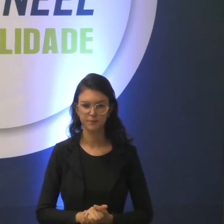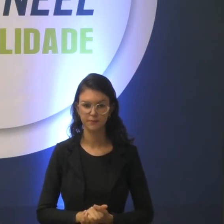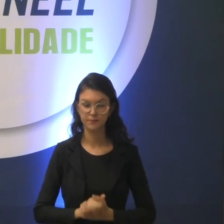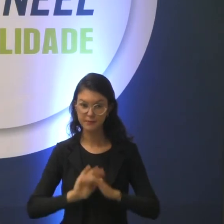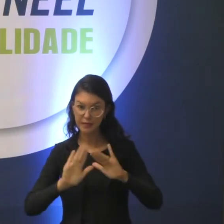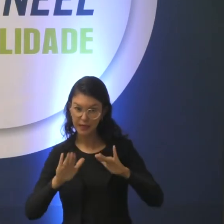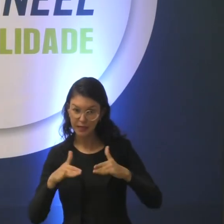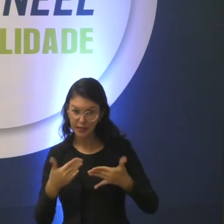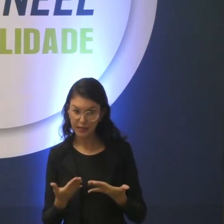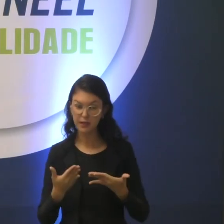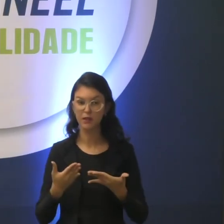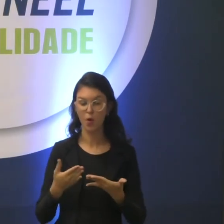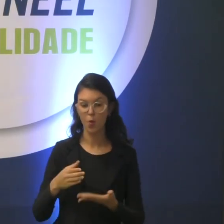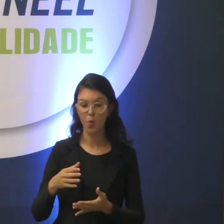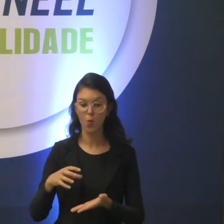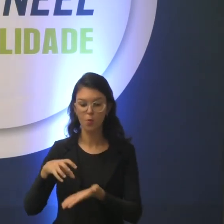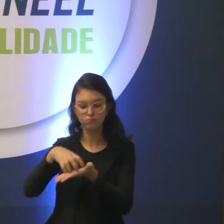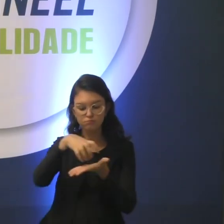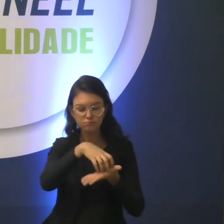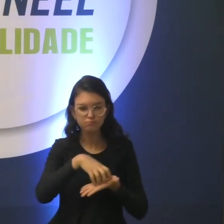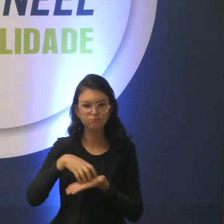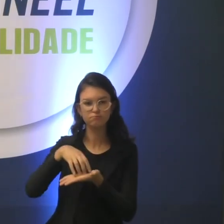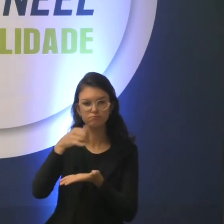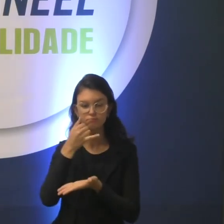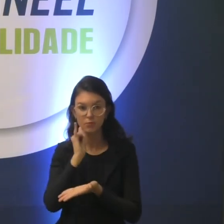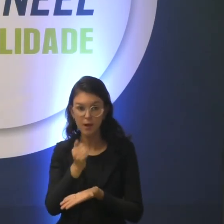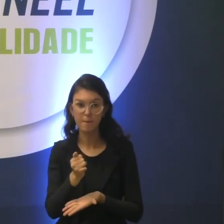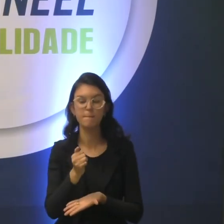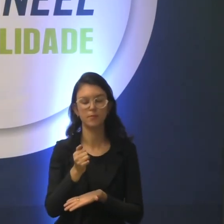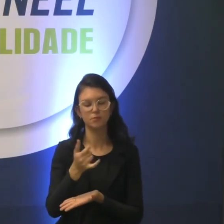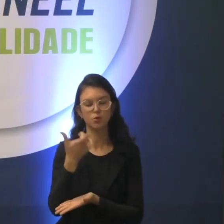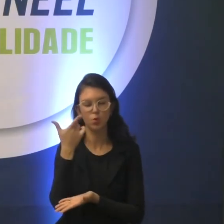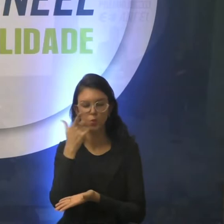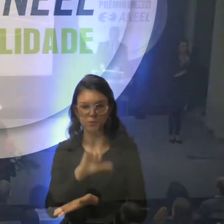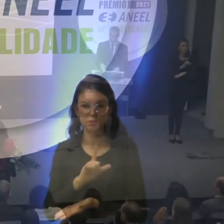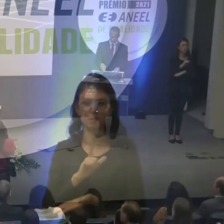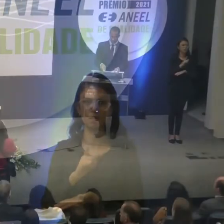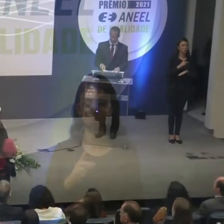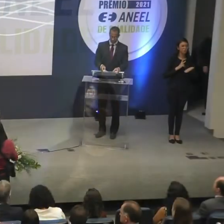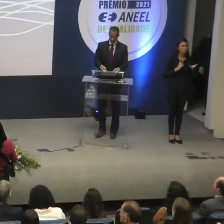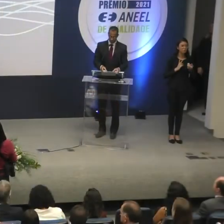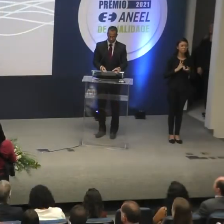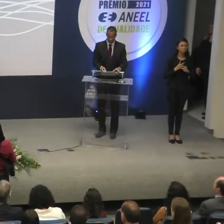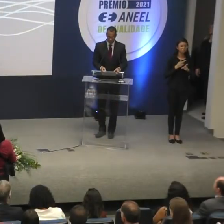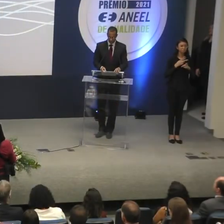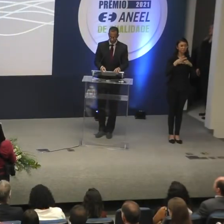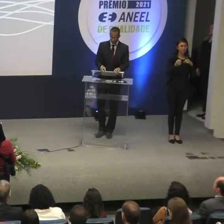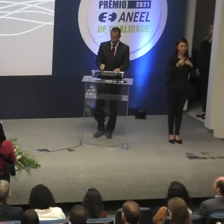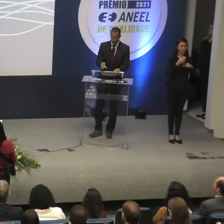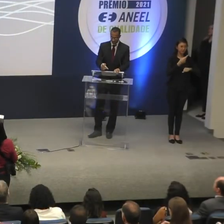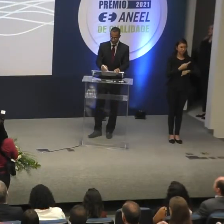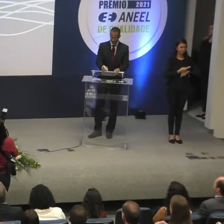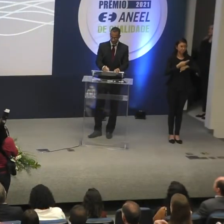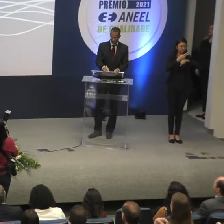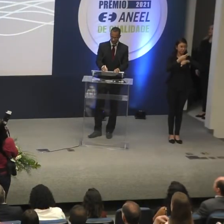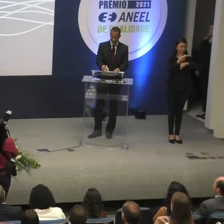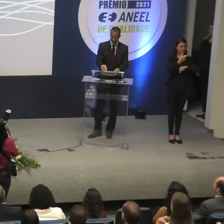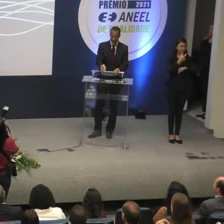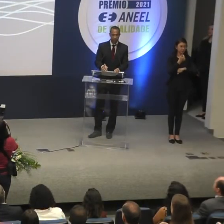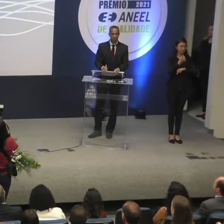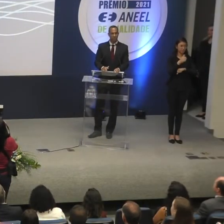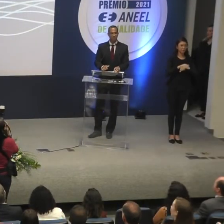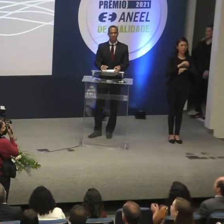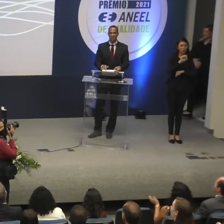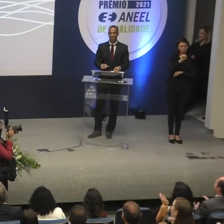Então, a concessionária vencedora do Prêmio Anel de Qualidade 2021 na categoria Região Nordeste foi a